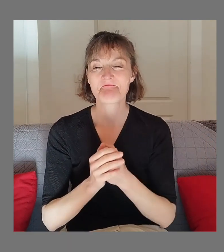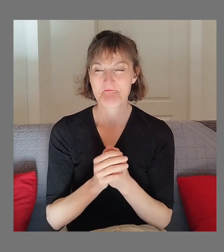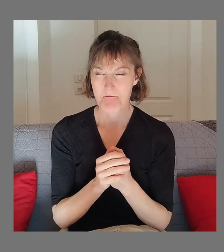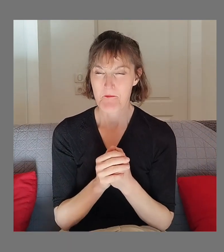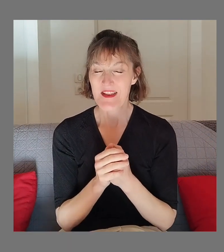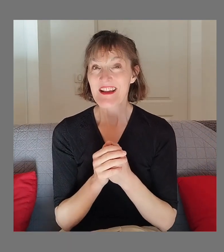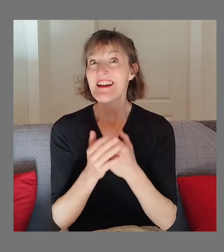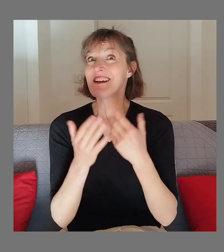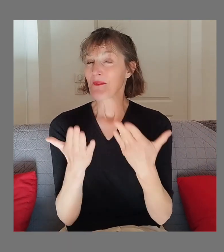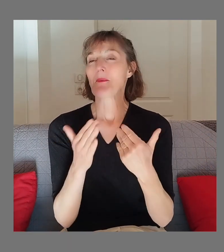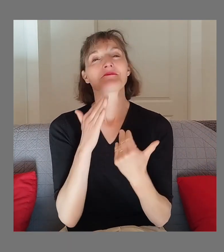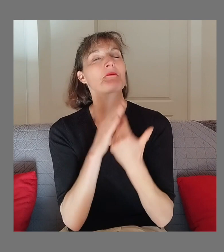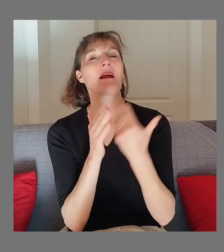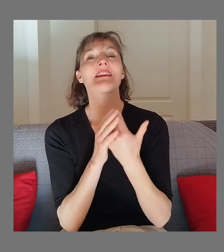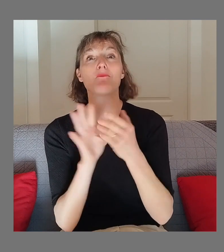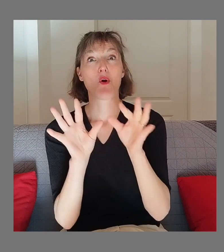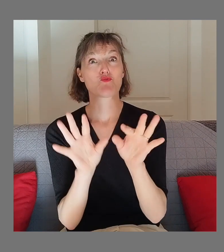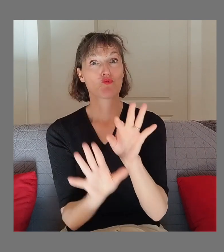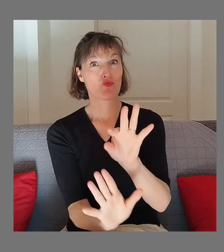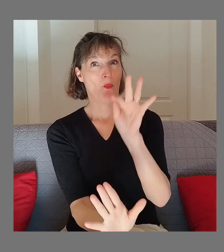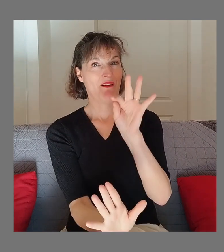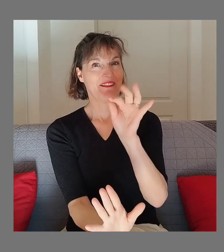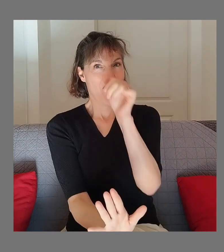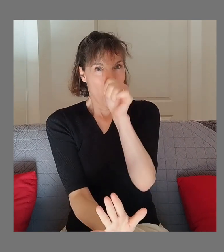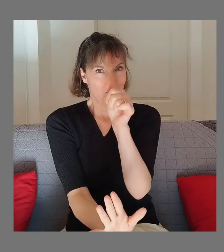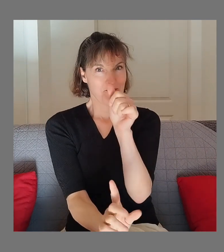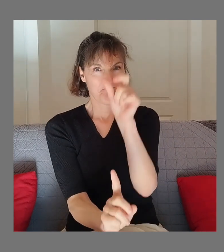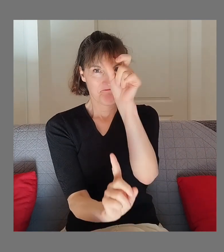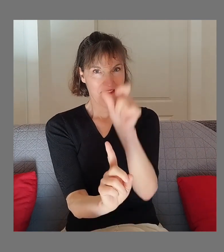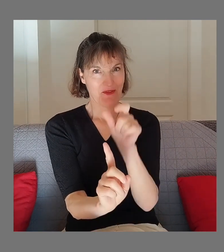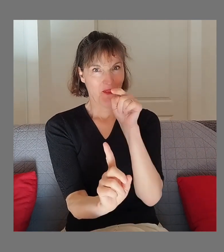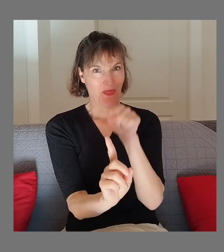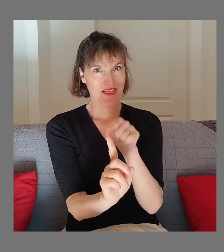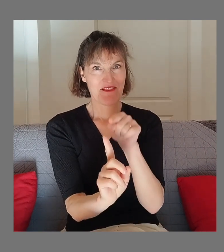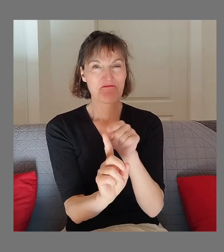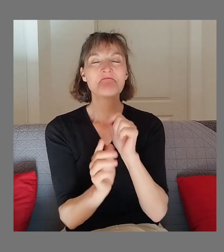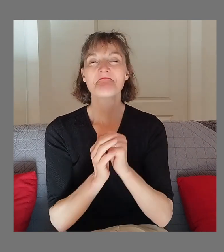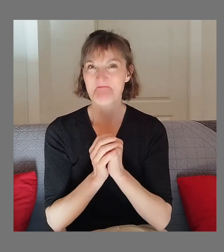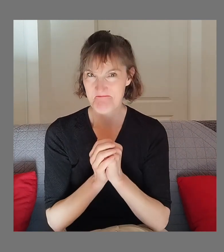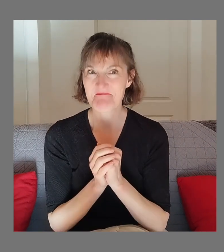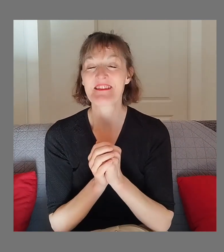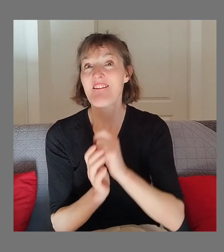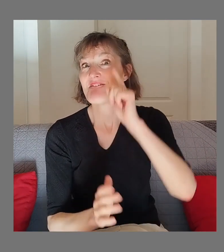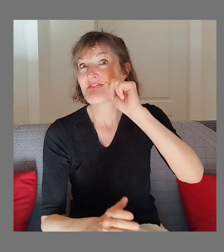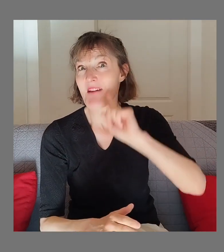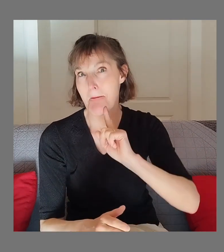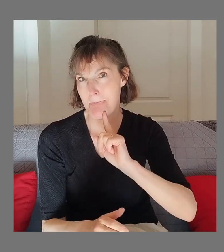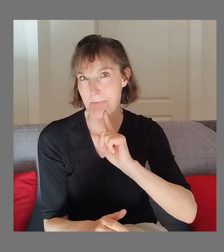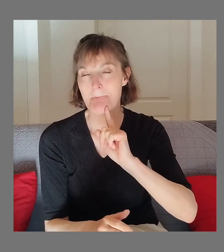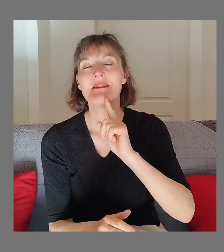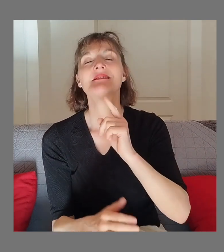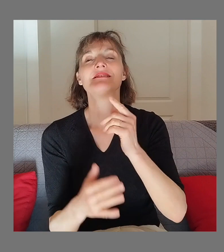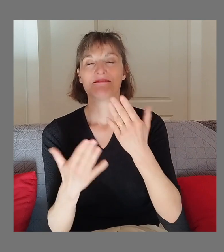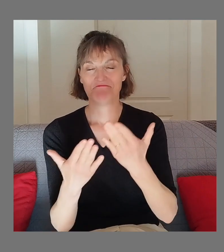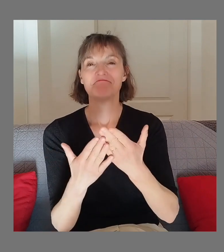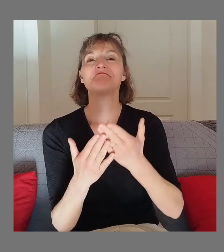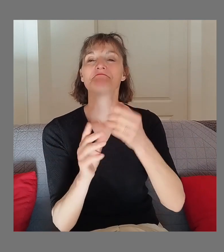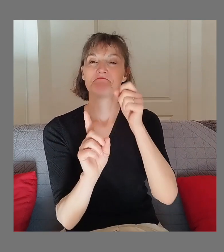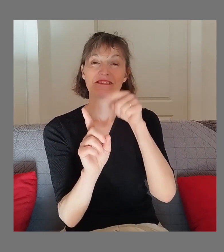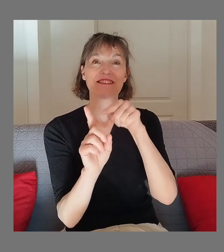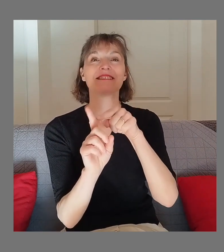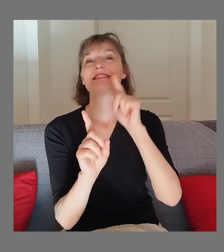les soutiennent. Donc ce matin, j'ai choisi une personne, une femme